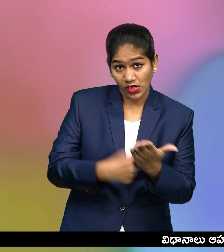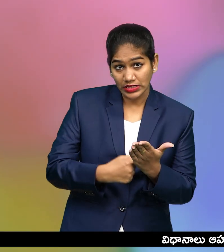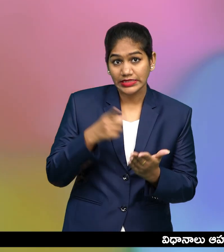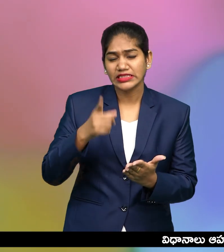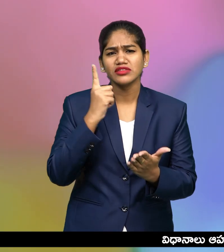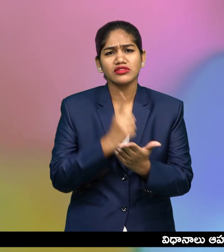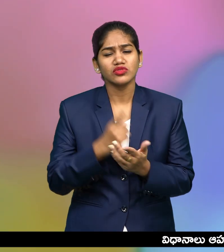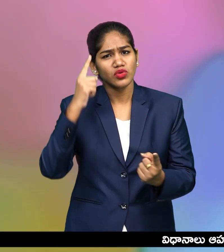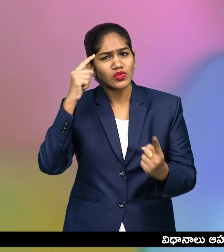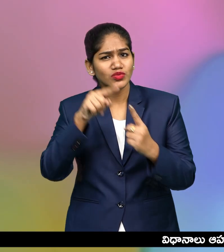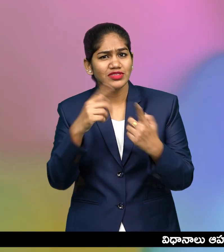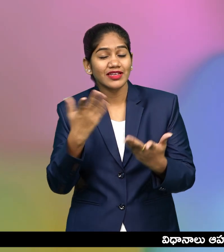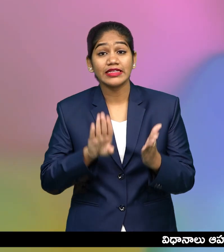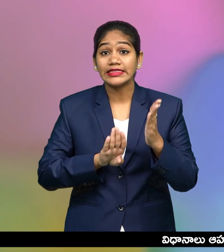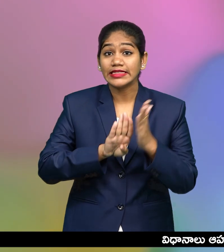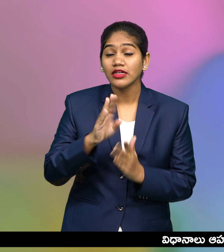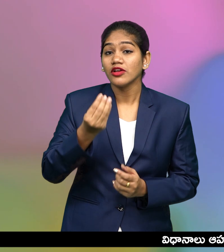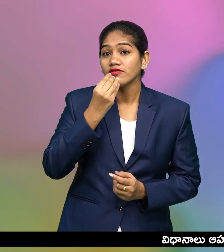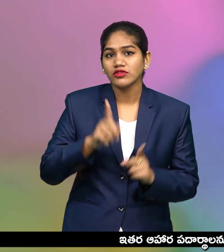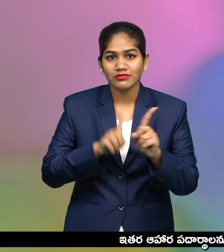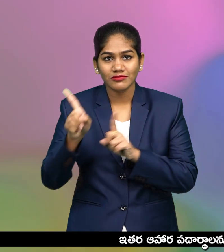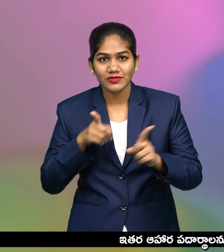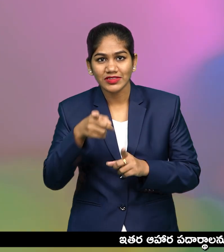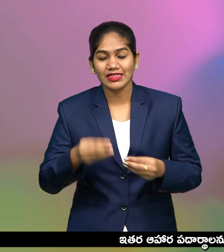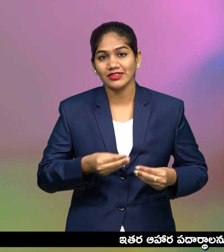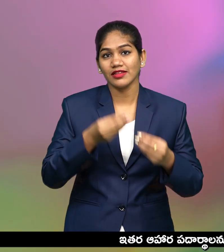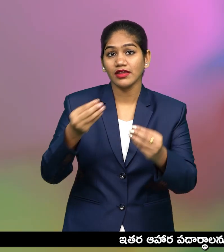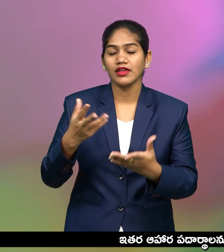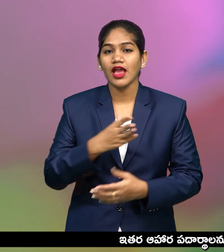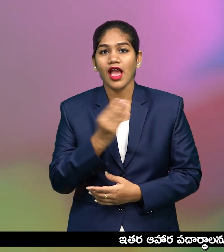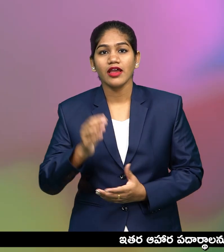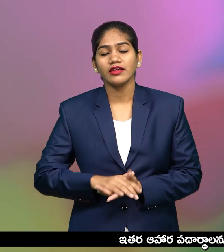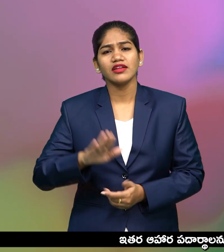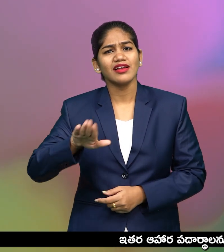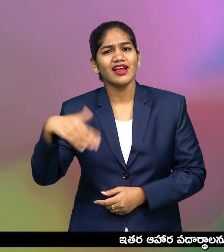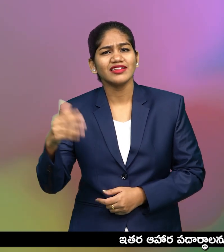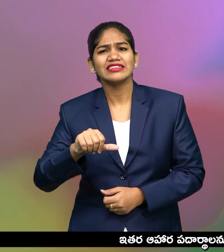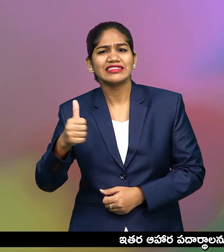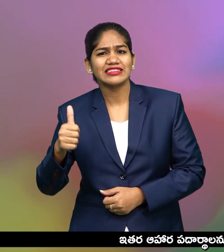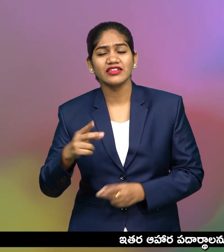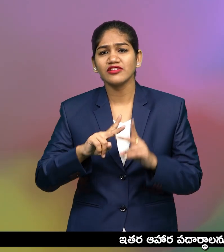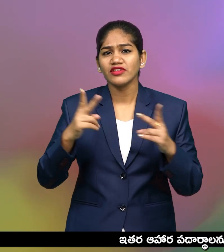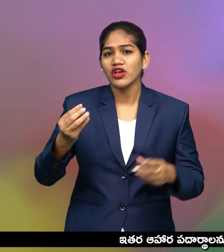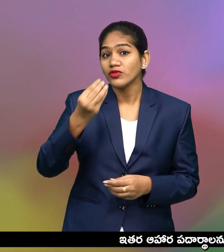విధానాలు ఆహార పంటల ఉత్పత్తిని మరియు ఇతర ఆహార పదార్థాలను ఏకకాలంలో పెంచే లక్ష్యంతో